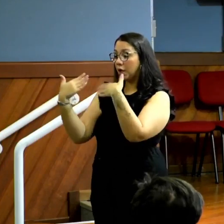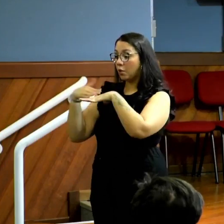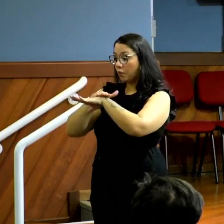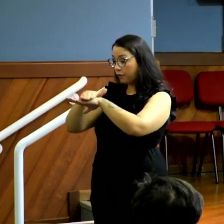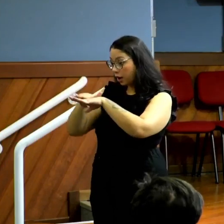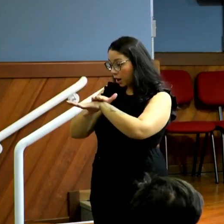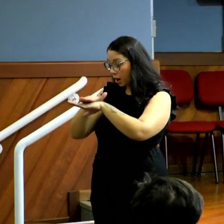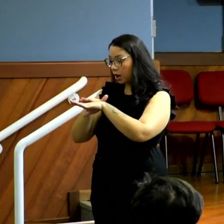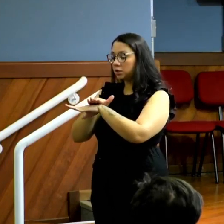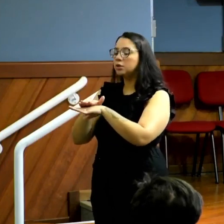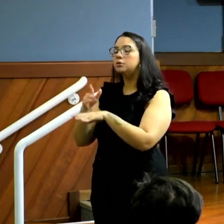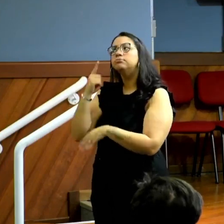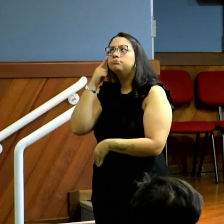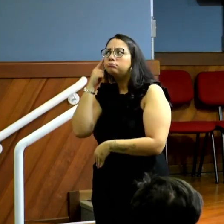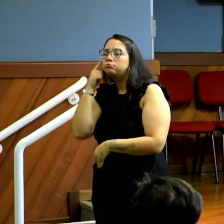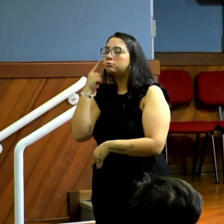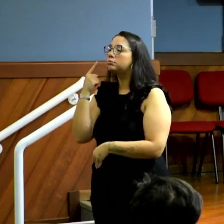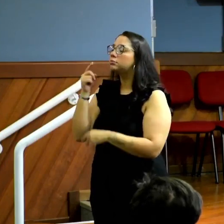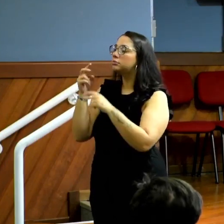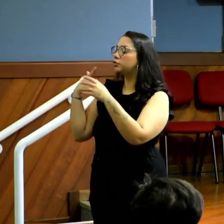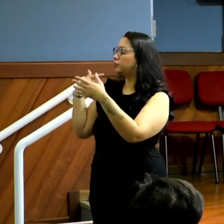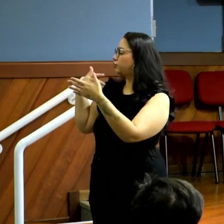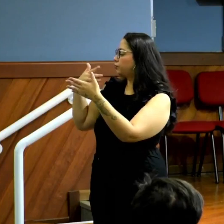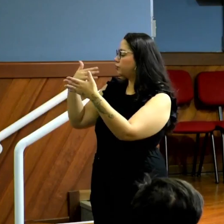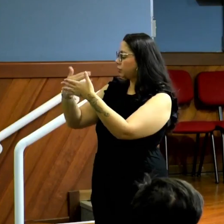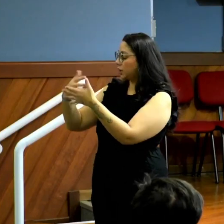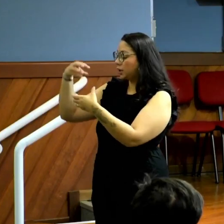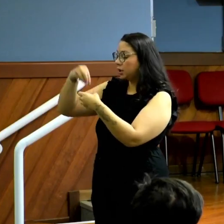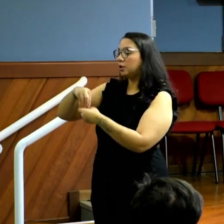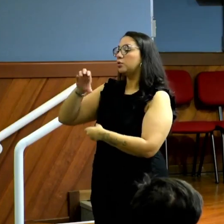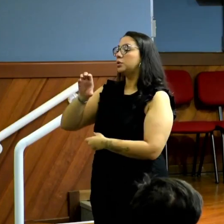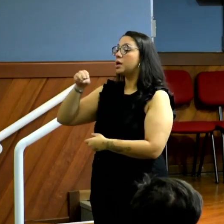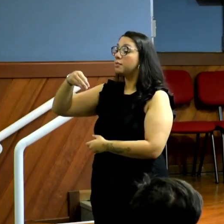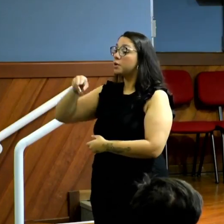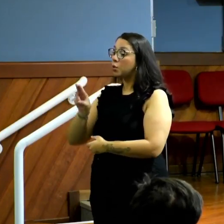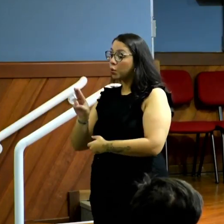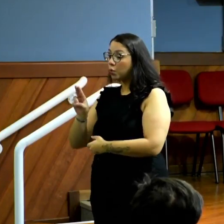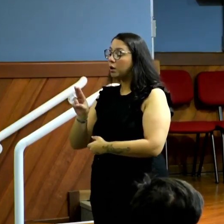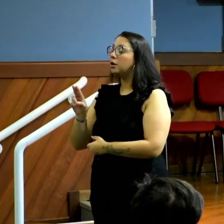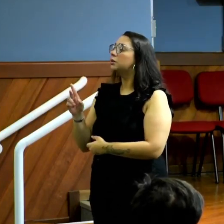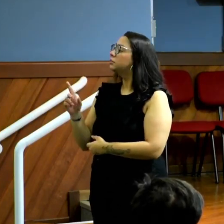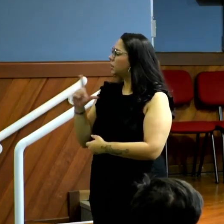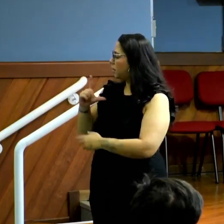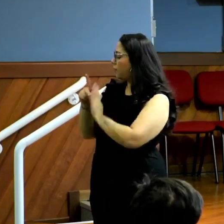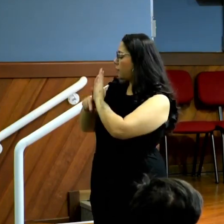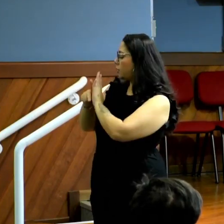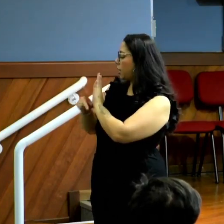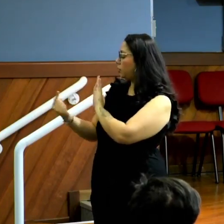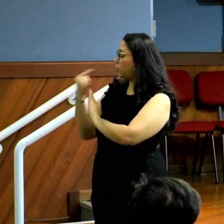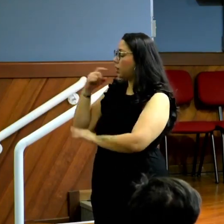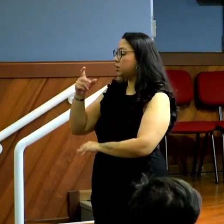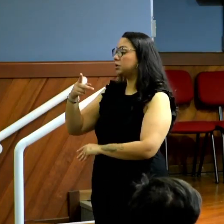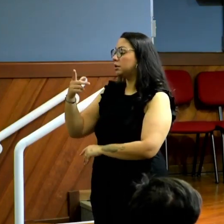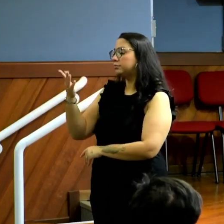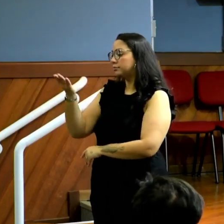hoje, nasceu muito nessa chave do que a gente tem pensado no CMU nos últimos anos, desde o projeto PROAC, que a Maria Alice